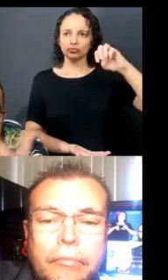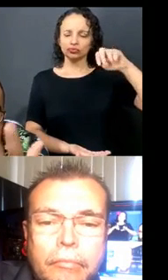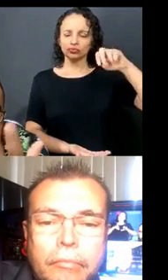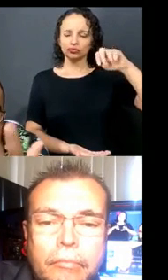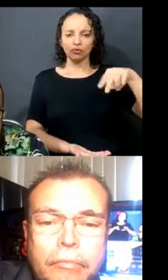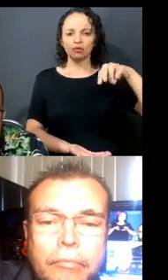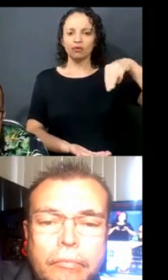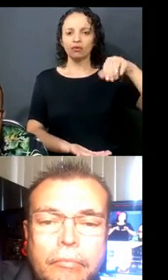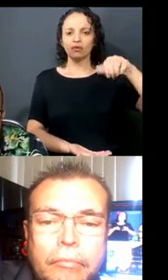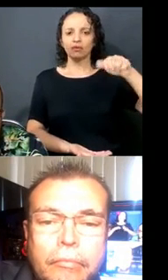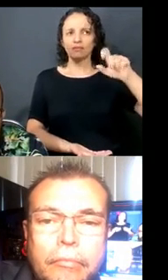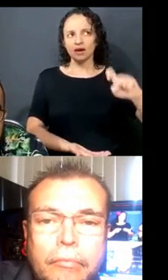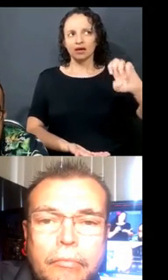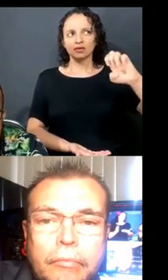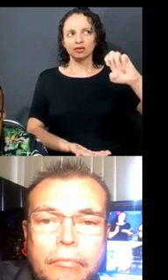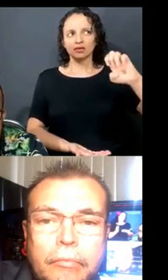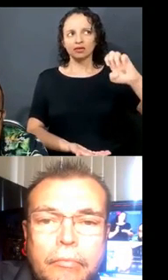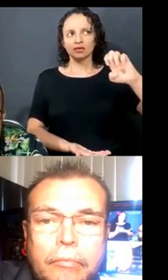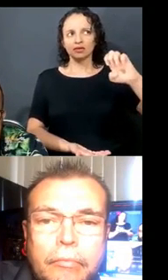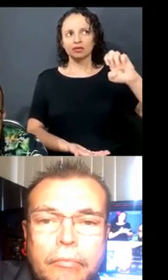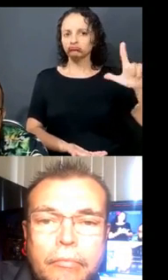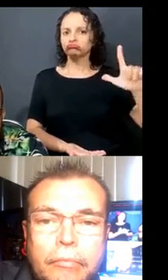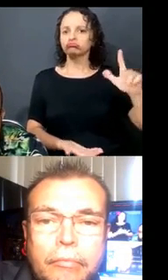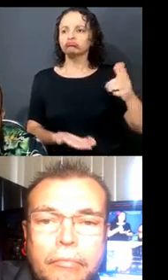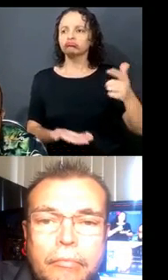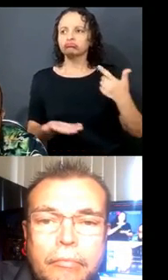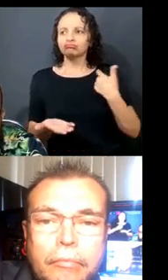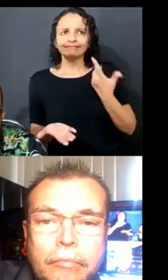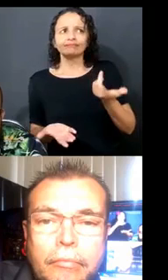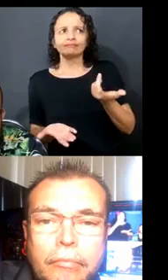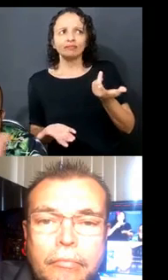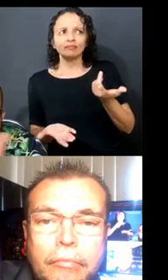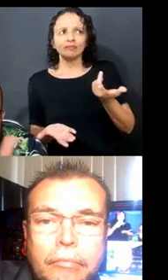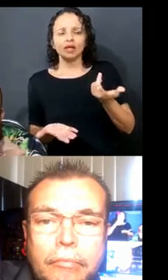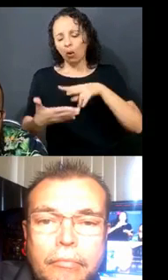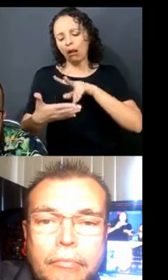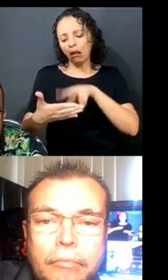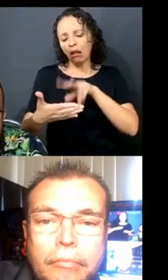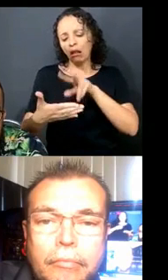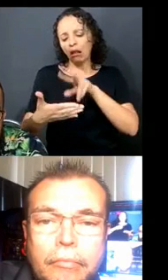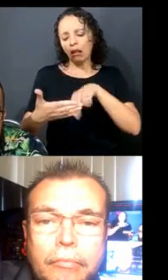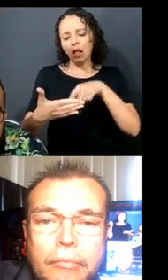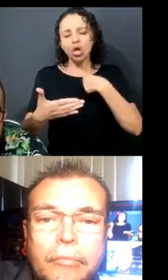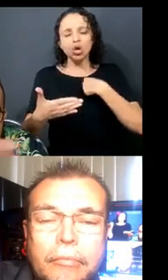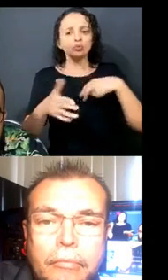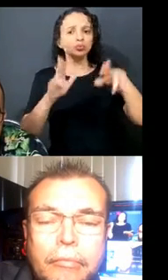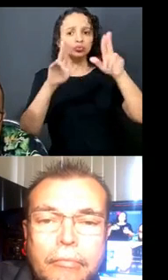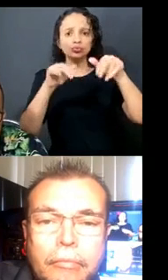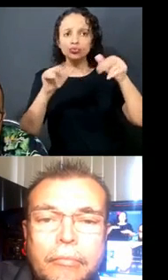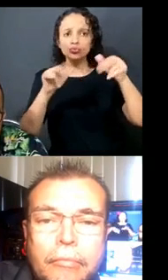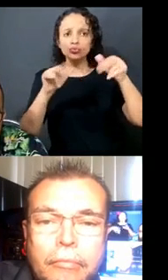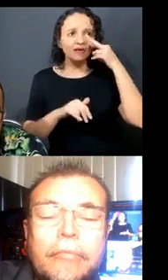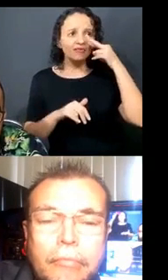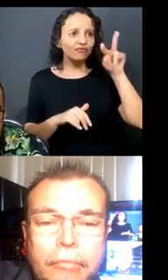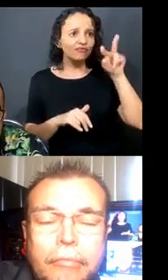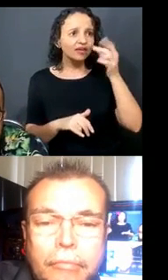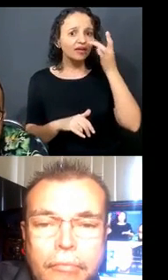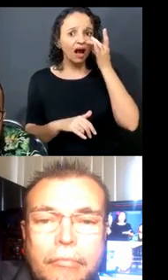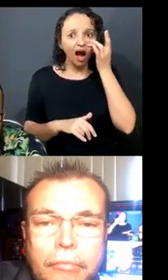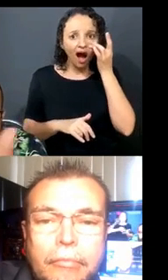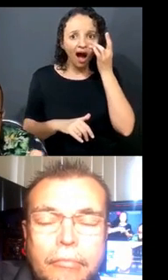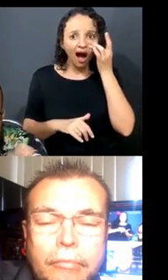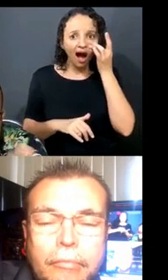escrita dele. Eu nunca tive nenhum local fisicamente com ele, mas eu